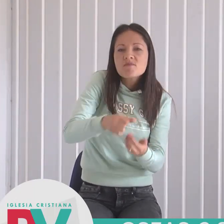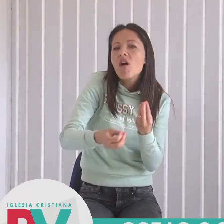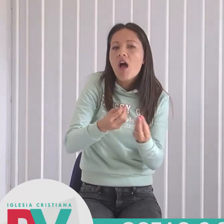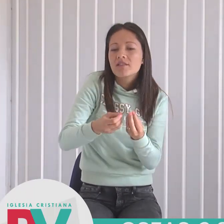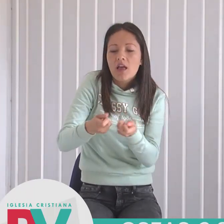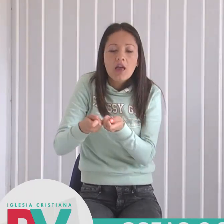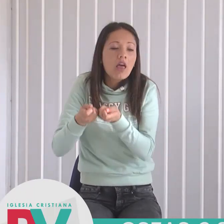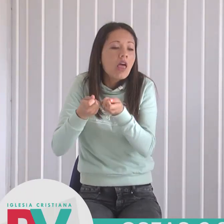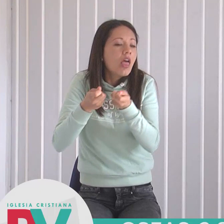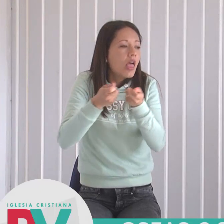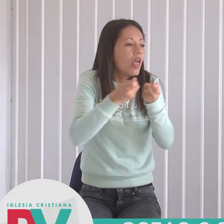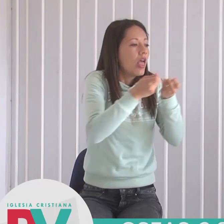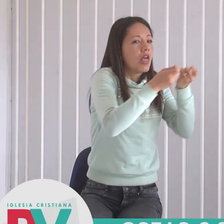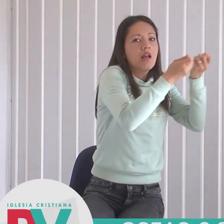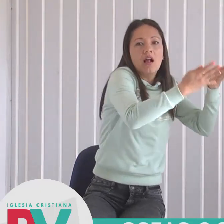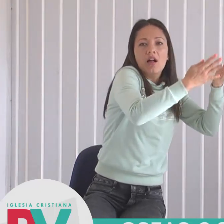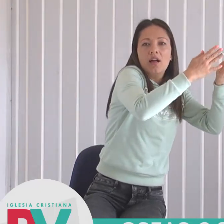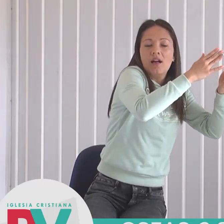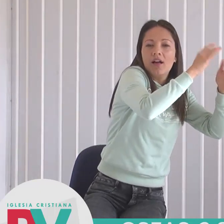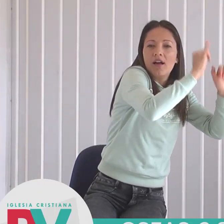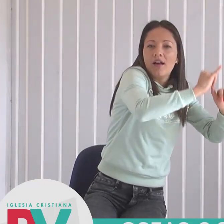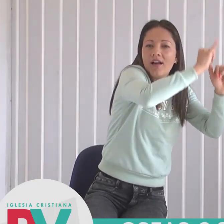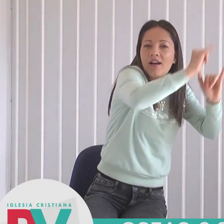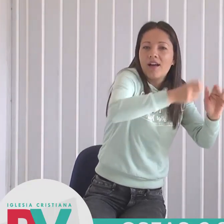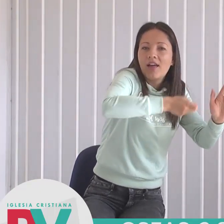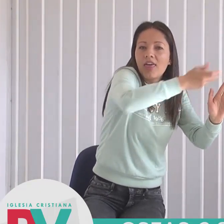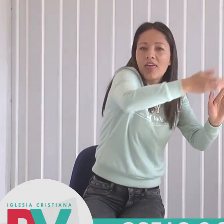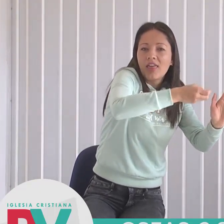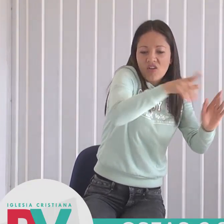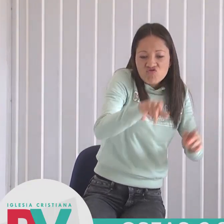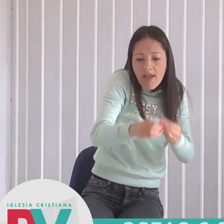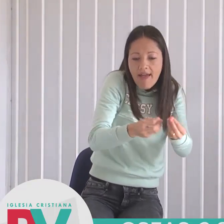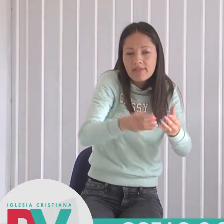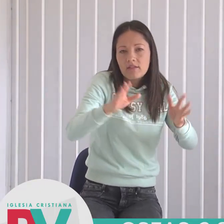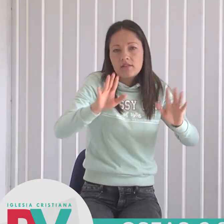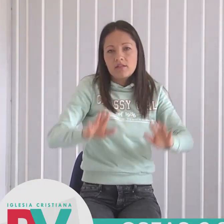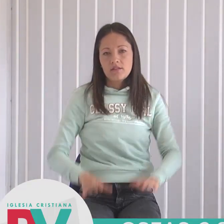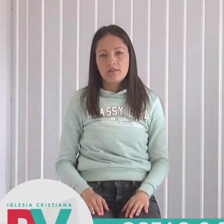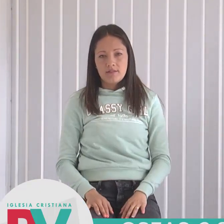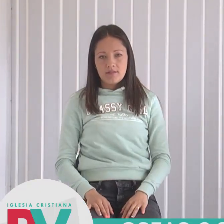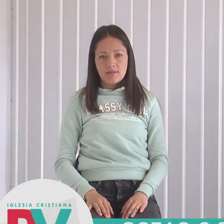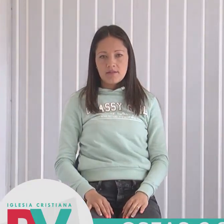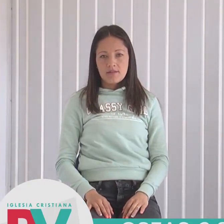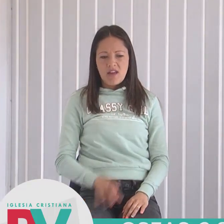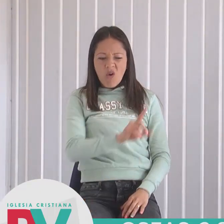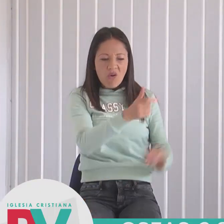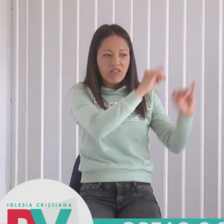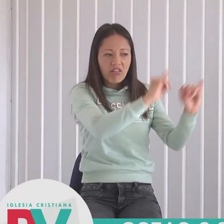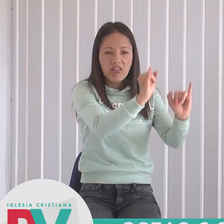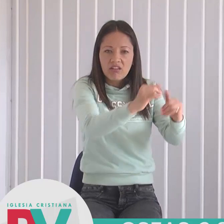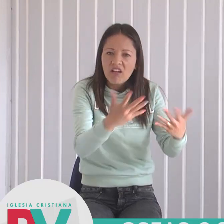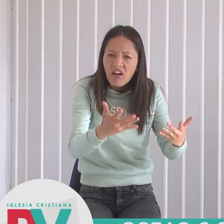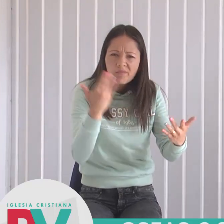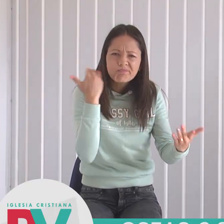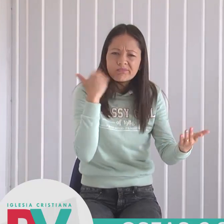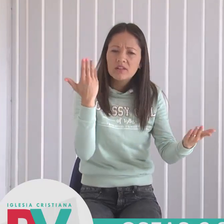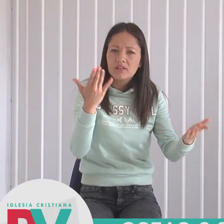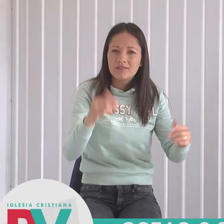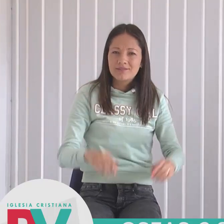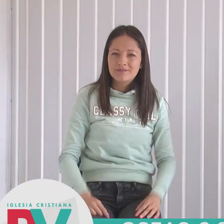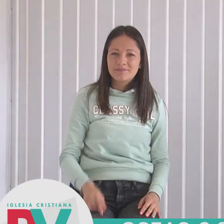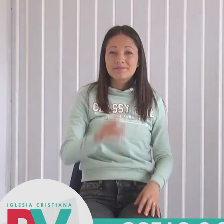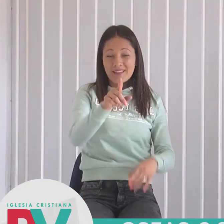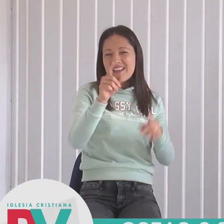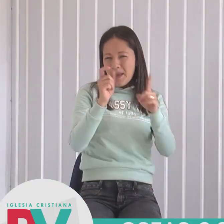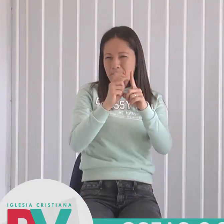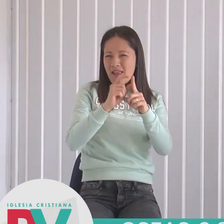ofrecía? ¿Y a quién le agradecía? A los Baales, a los otros señores. ¿Usted se ha dado cuenta que utilizamos bastante la palabra